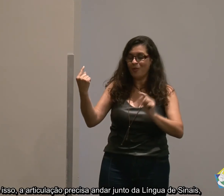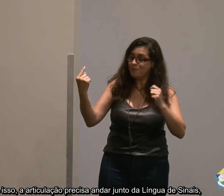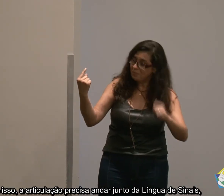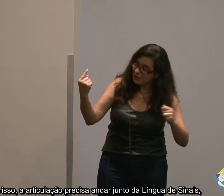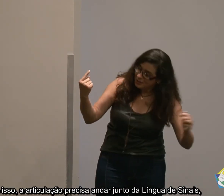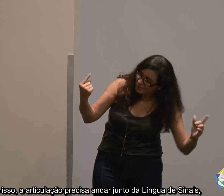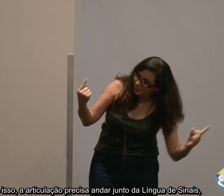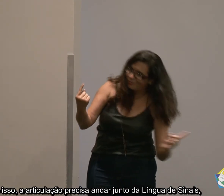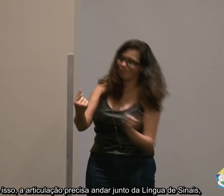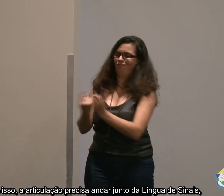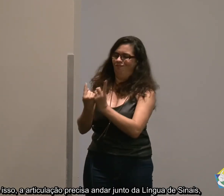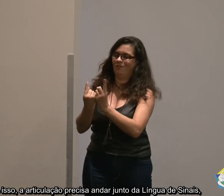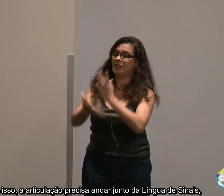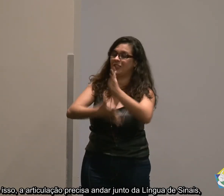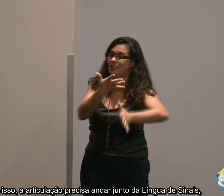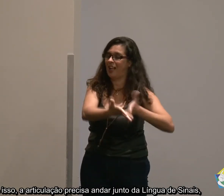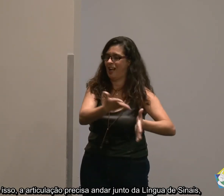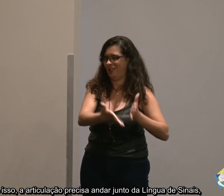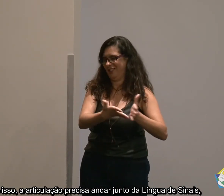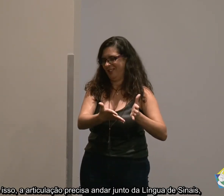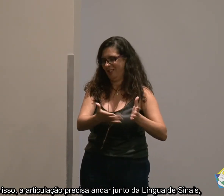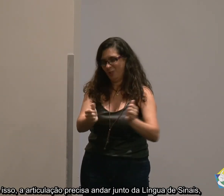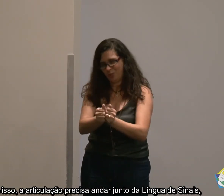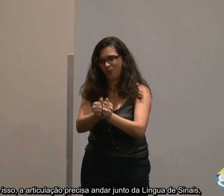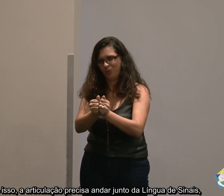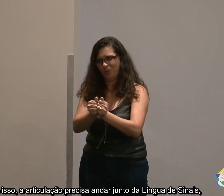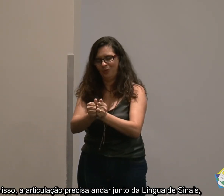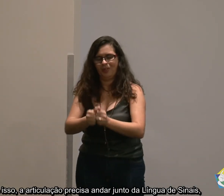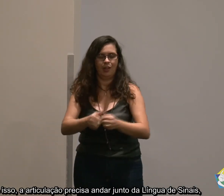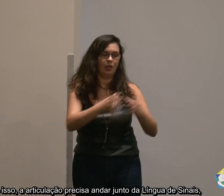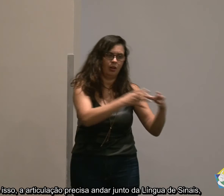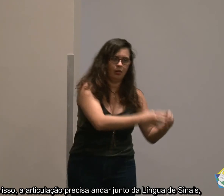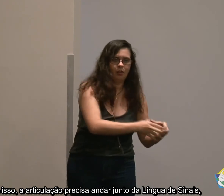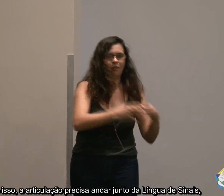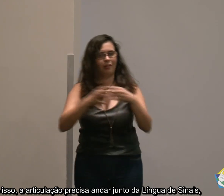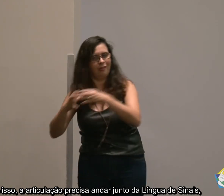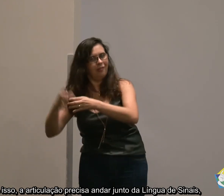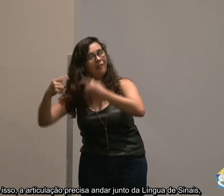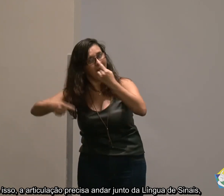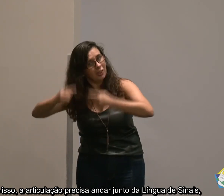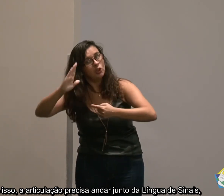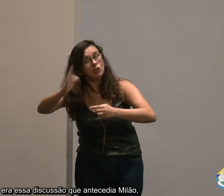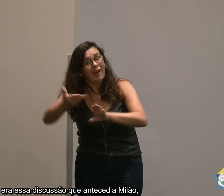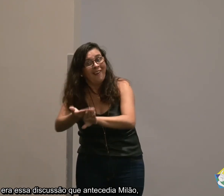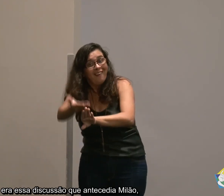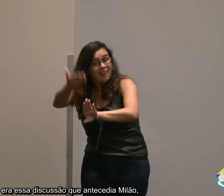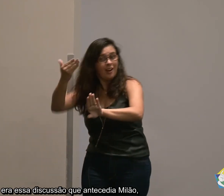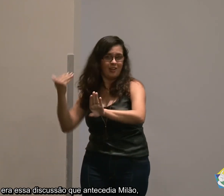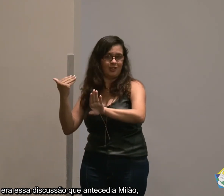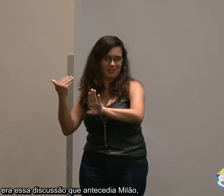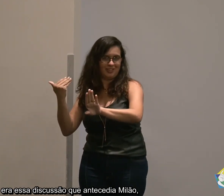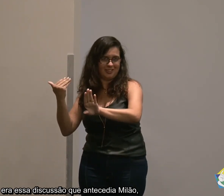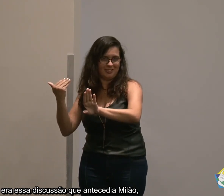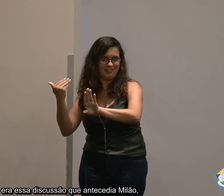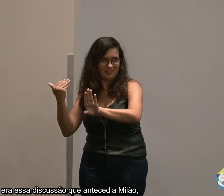verdade não é isso a articulação precisa andar em conjunto com o uso da língua de sinais era essa discussão que já